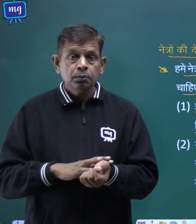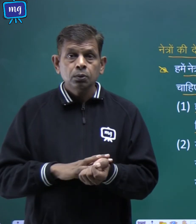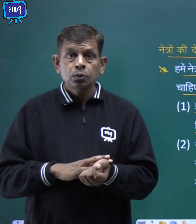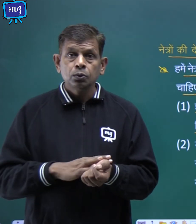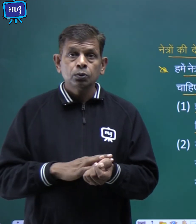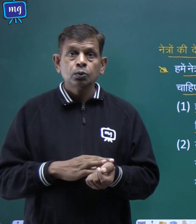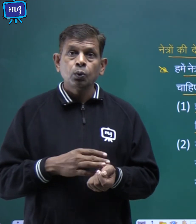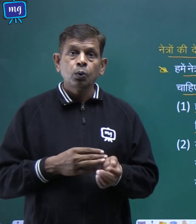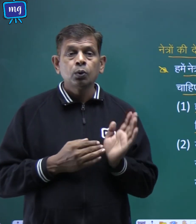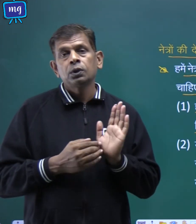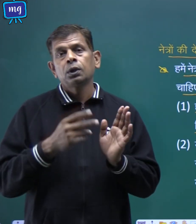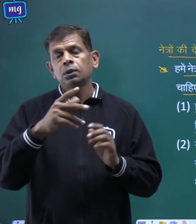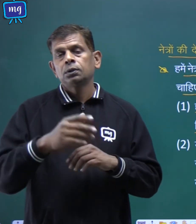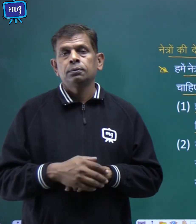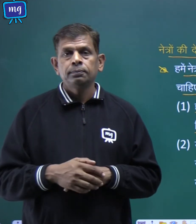दिखाना चाहिए।